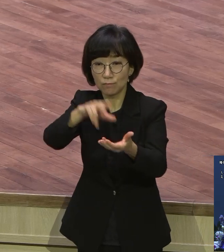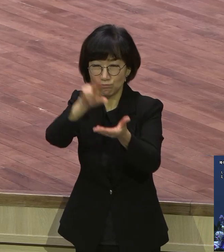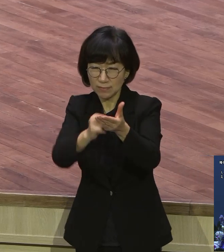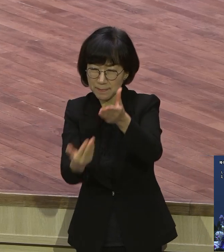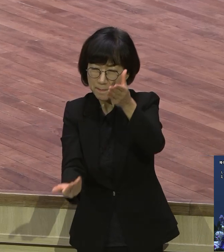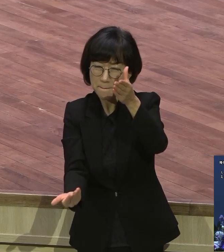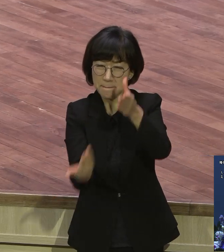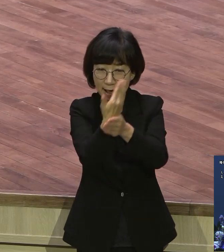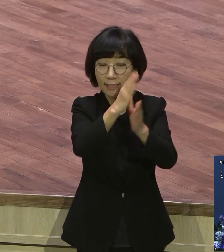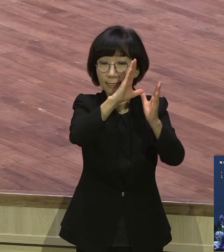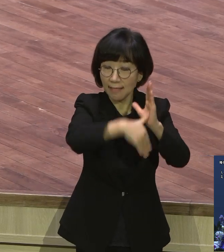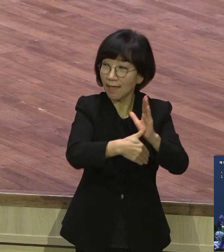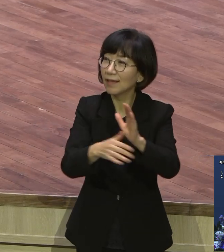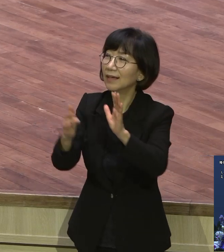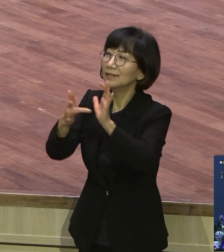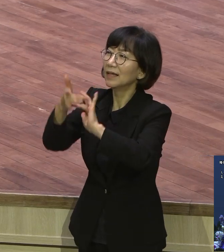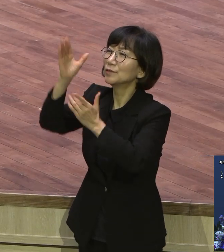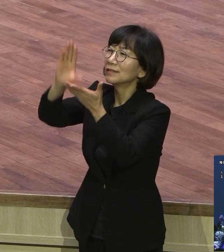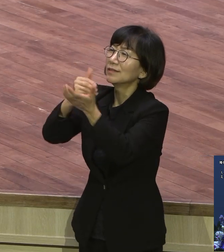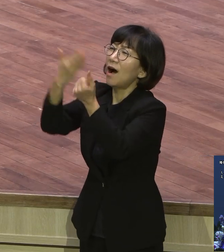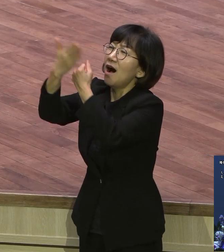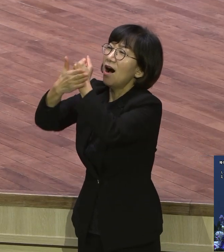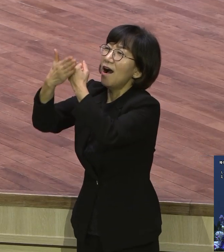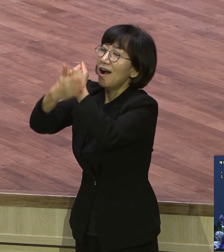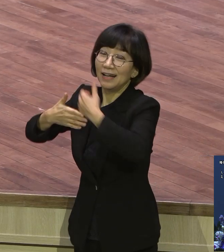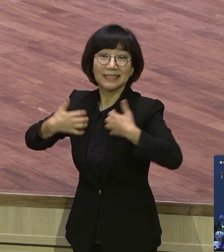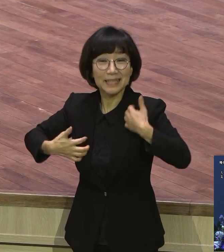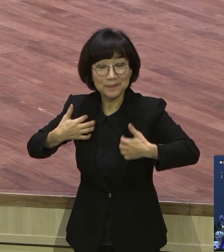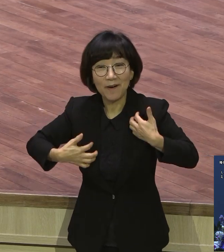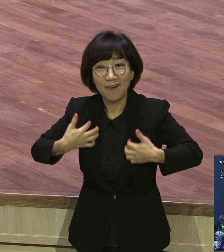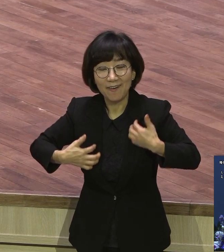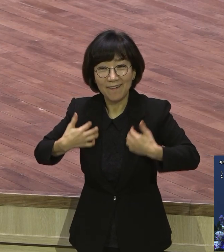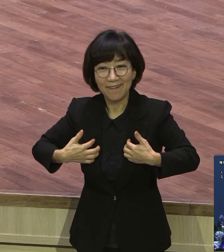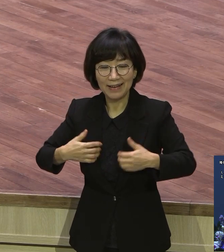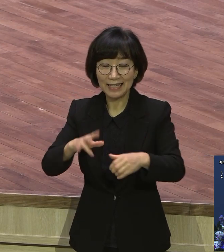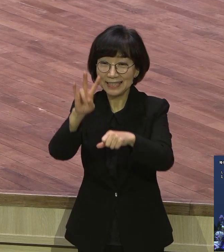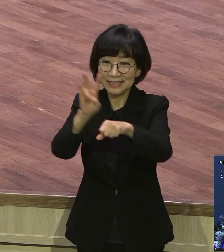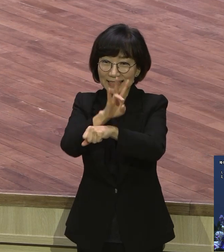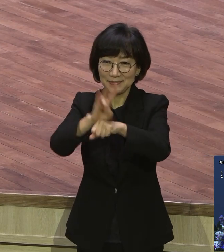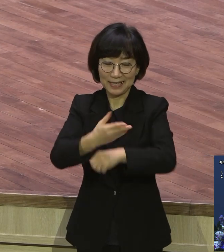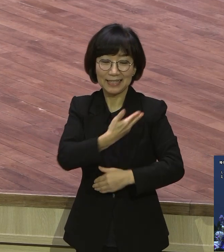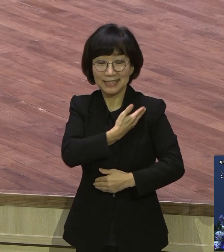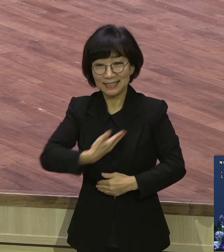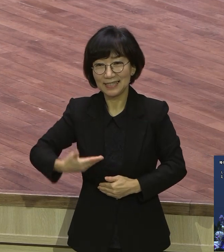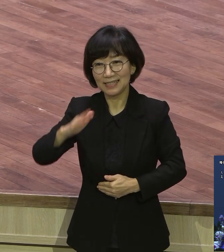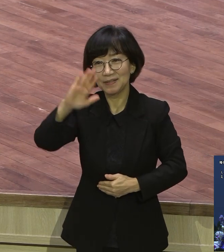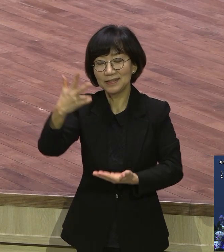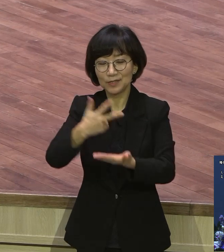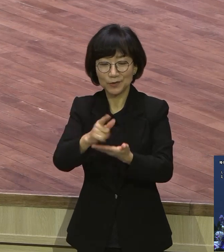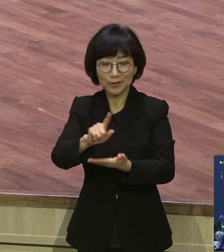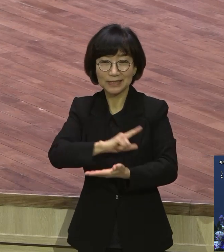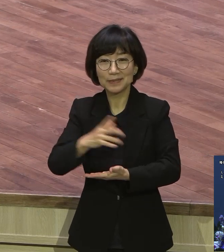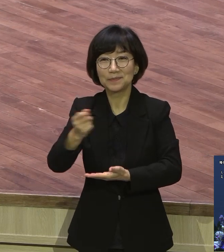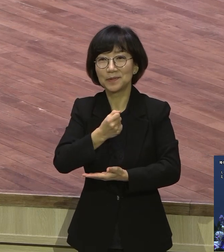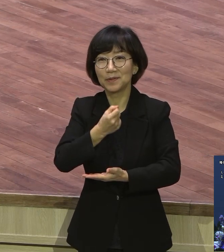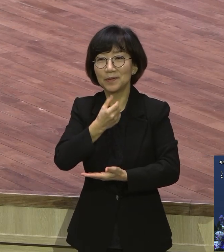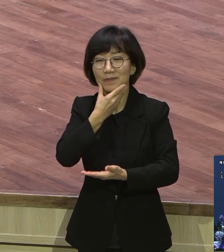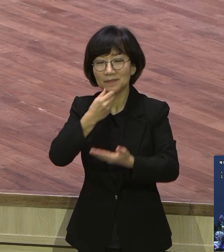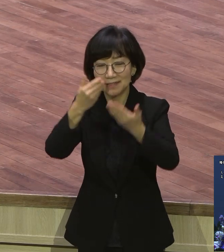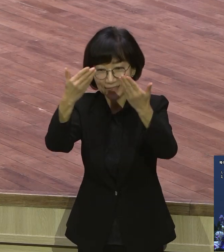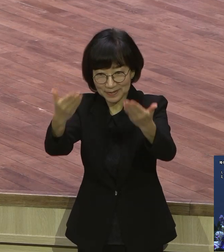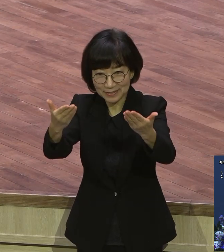인하여 기뻐하는 삶을 살면서 이수사 제자로 당당히 서시기를 제 이름으로 축복합니다 기도합시다